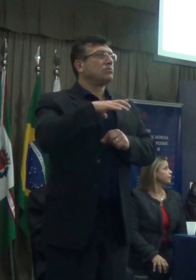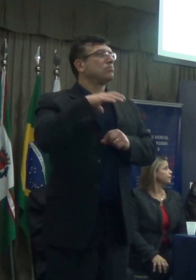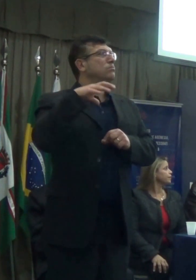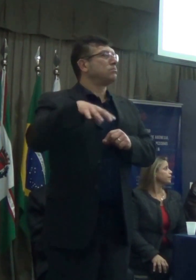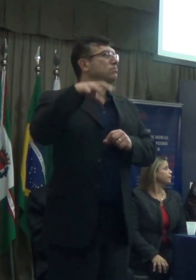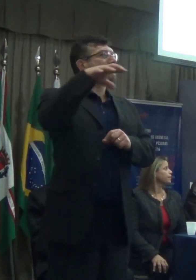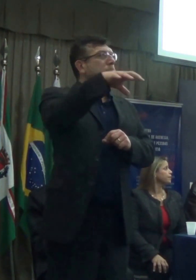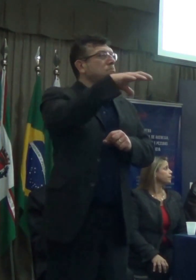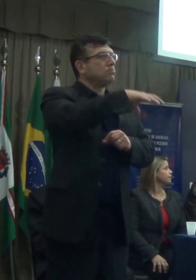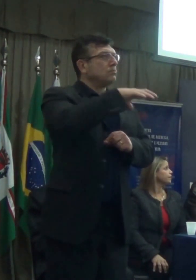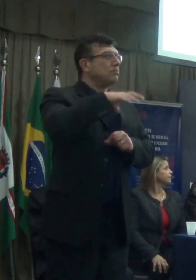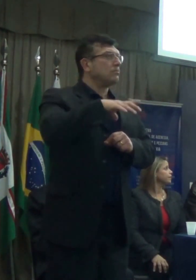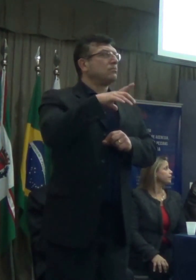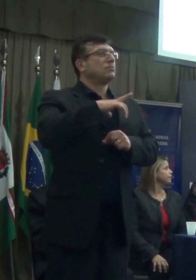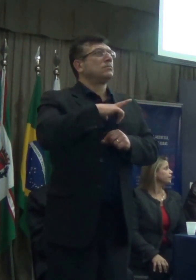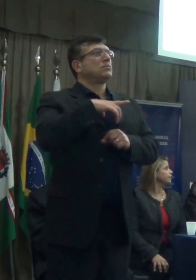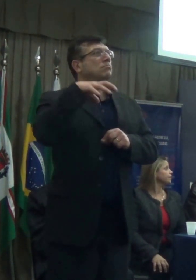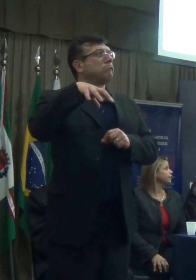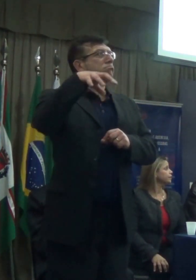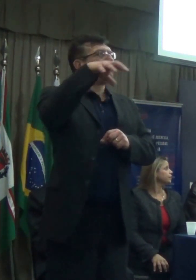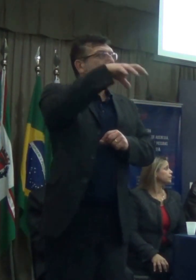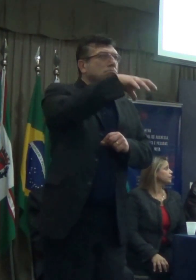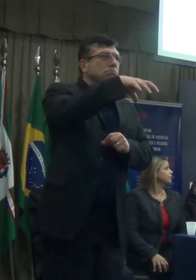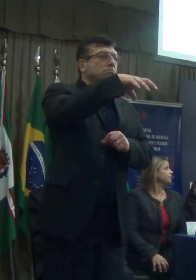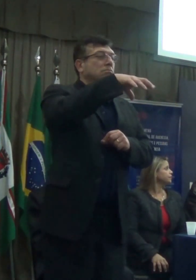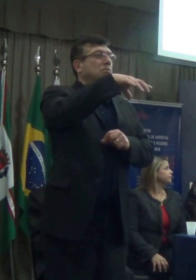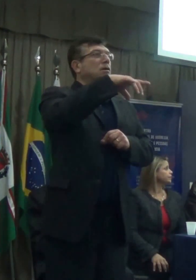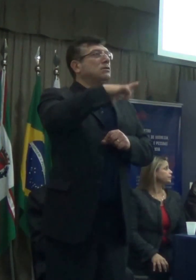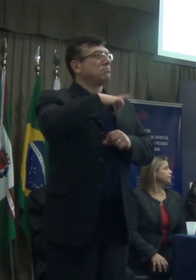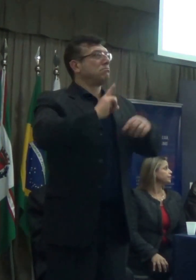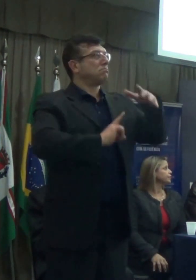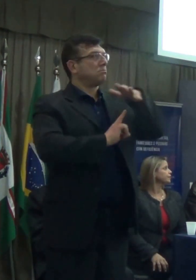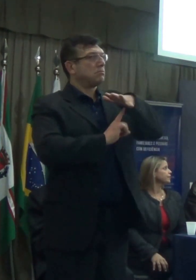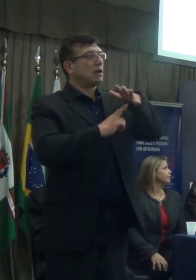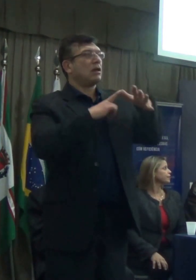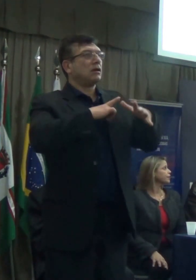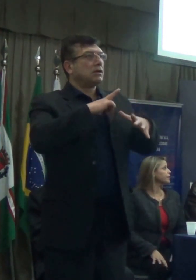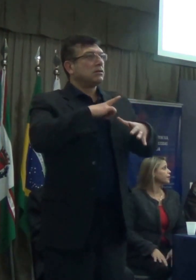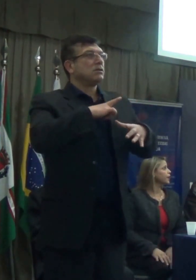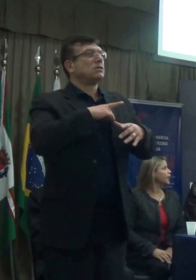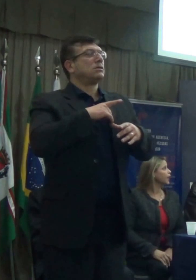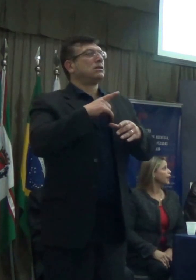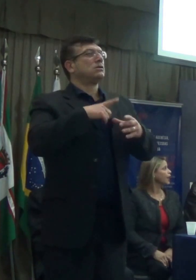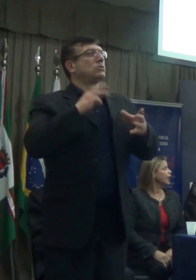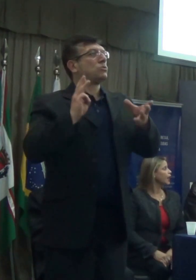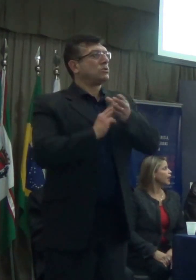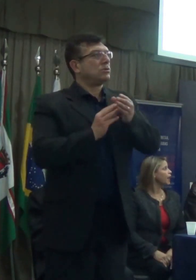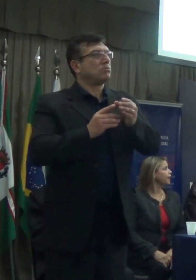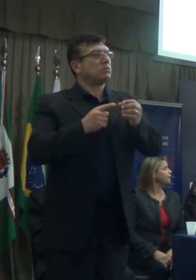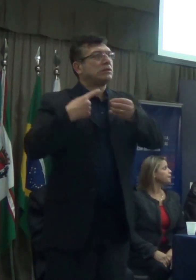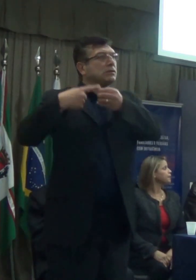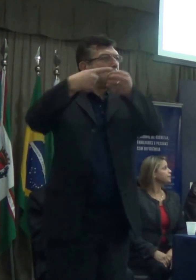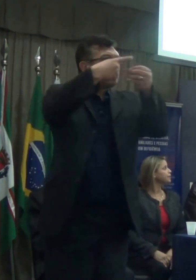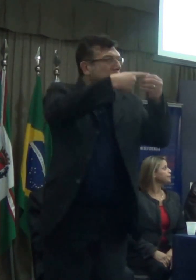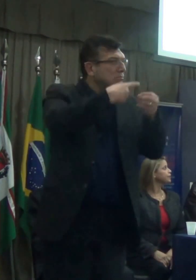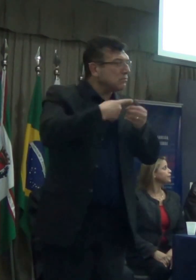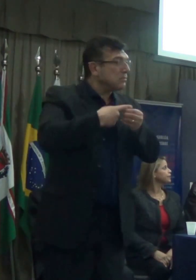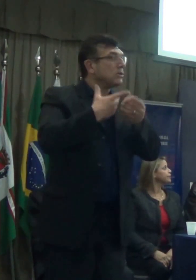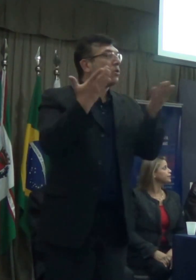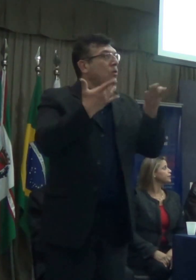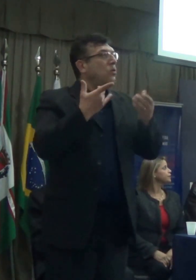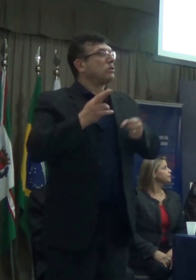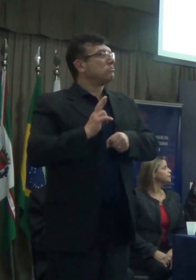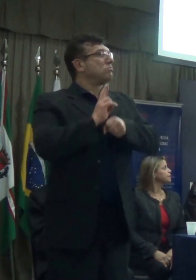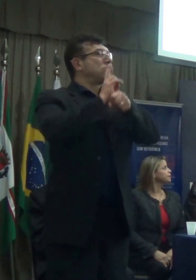quase todas as polacas né representada através dos seus conceitos municipais e representantes hoje